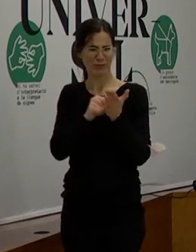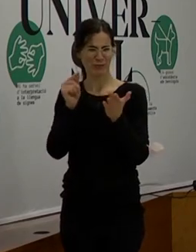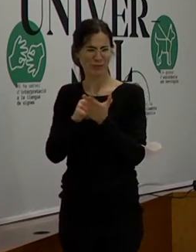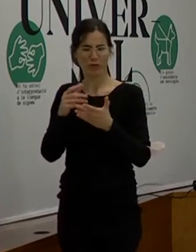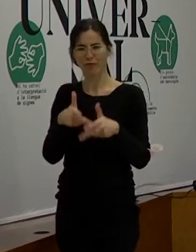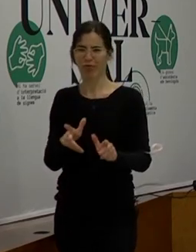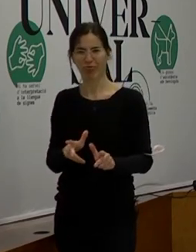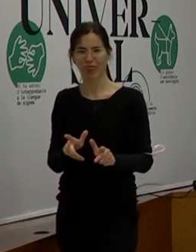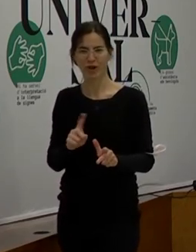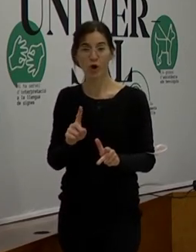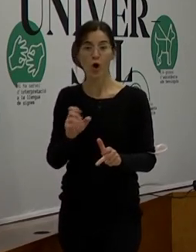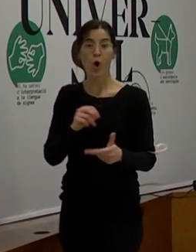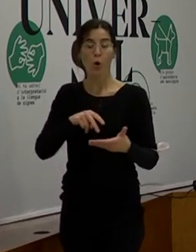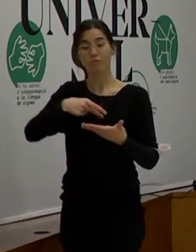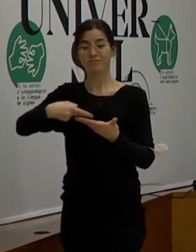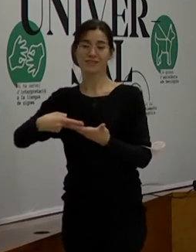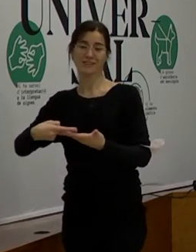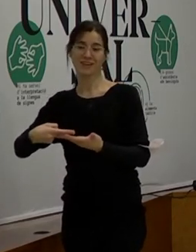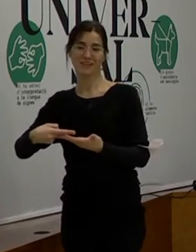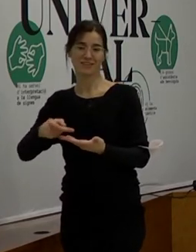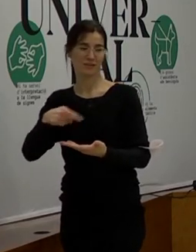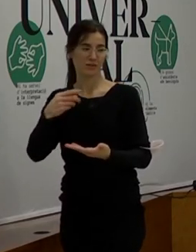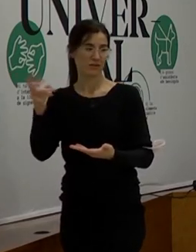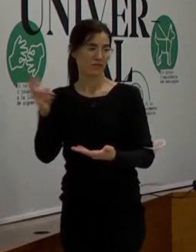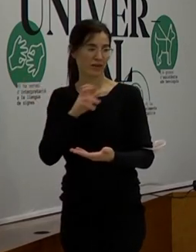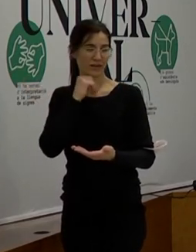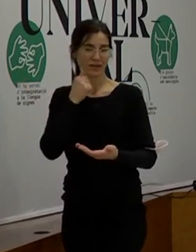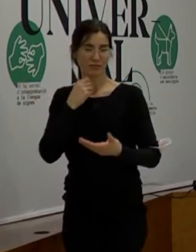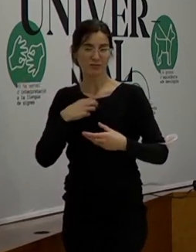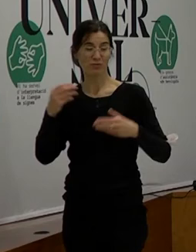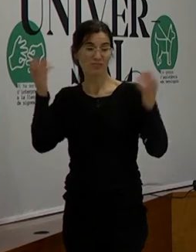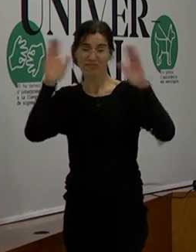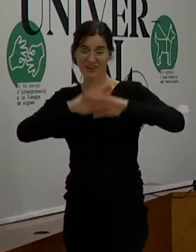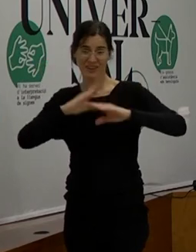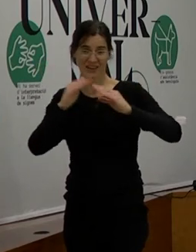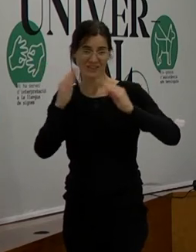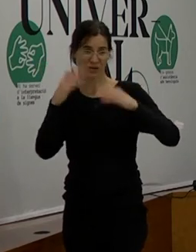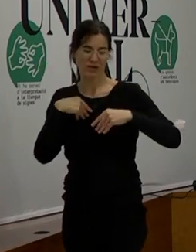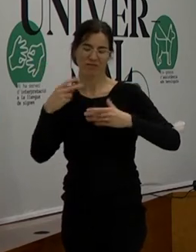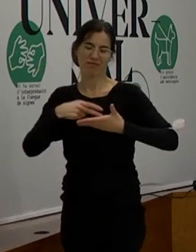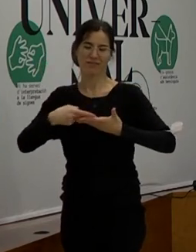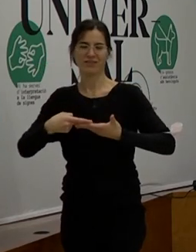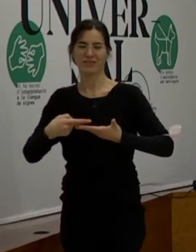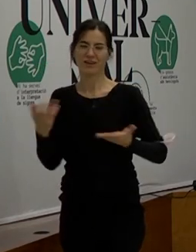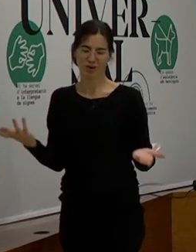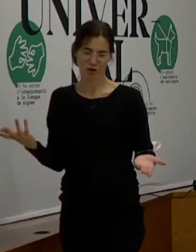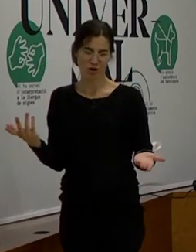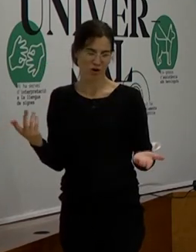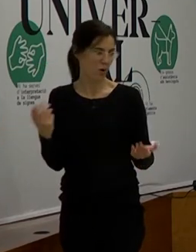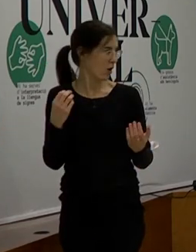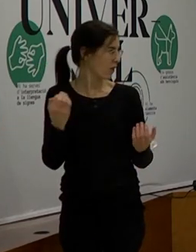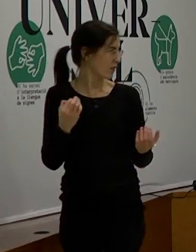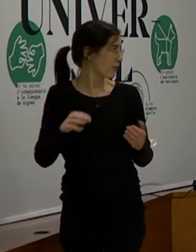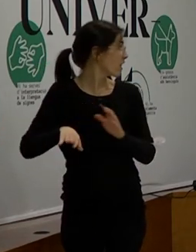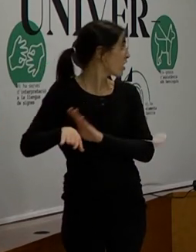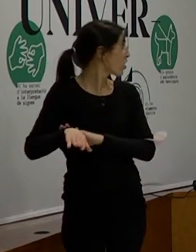O te estiras, entonces vienen los vagabundos y todos se ponen a los chicos, ¿no? O sea, bancos con apoyo,